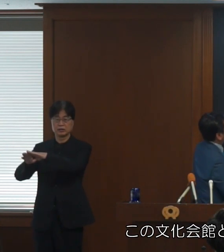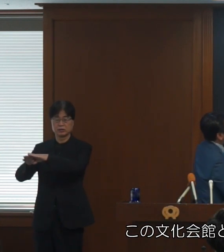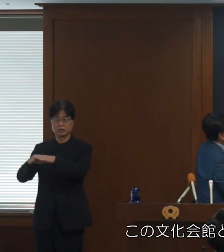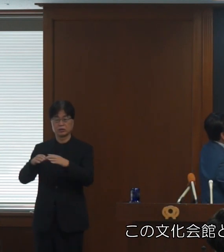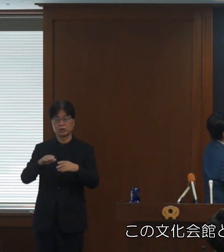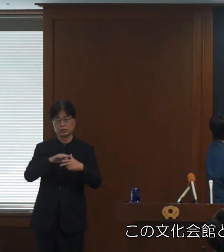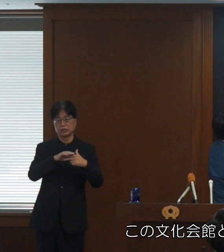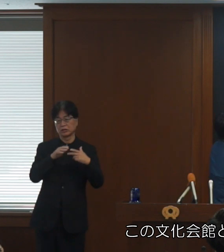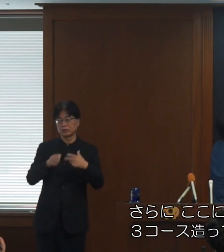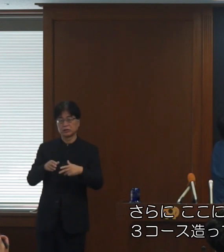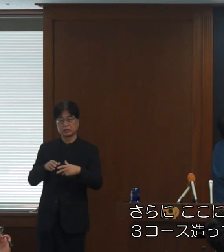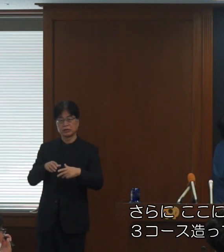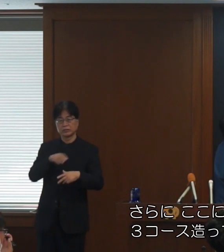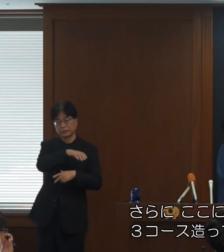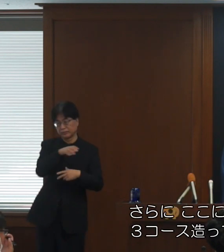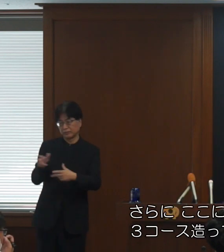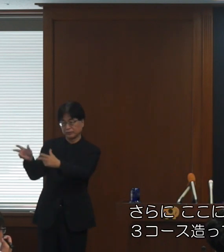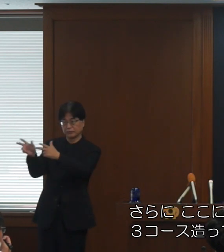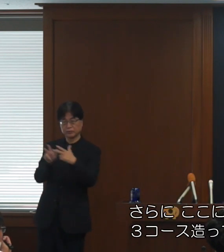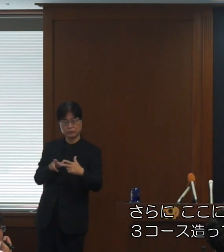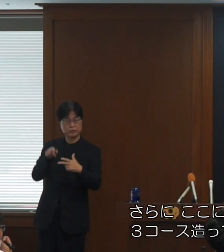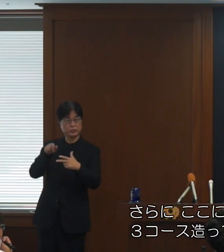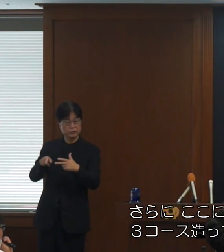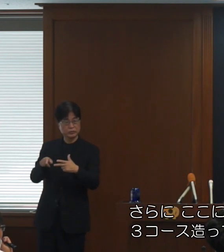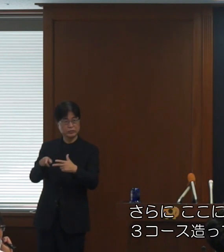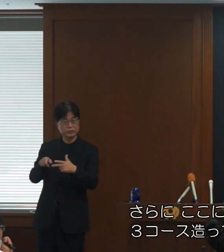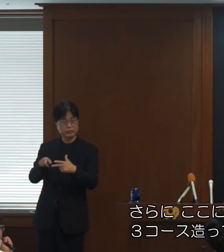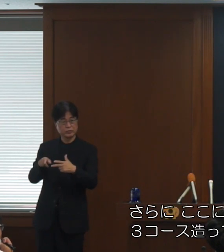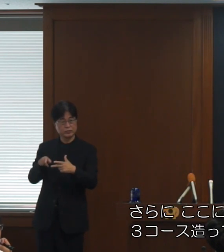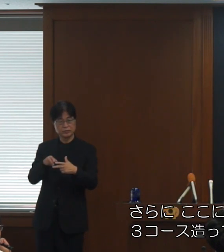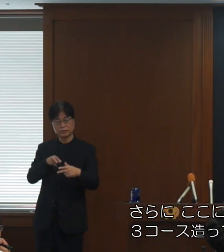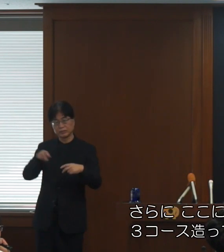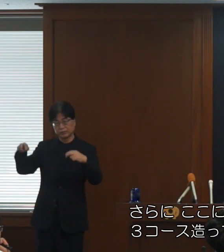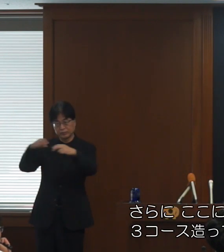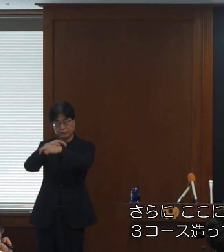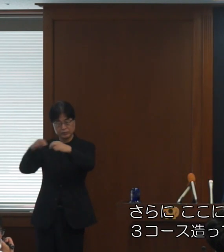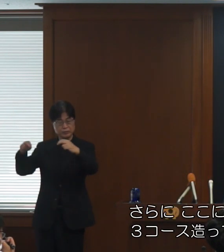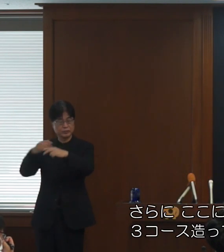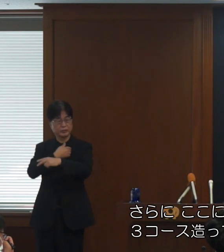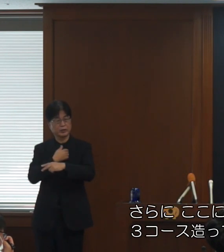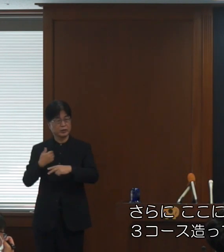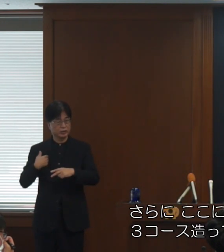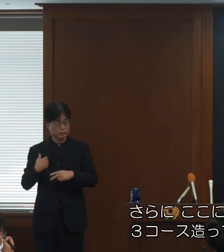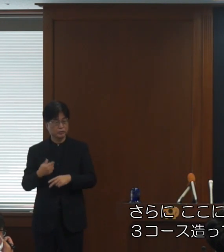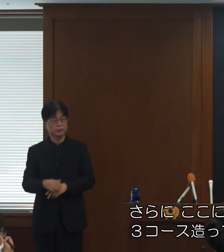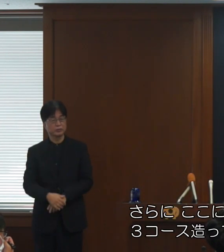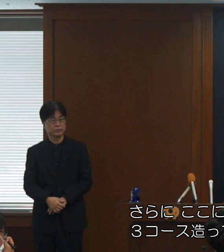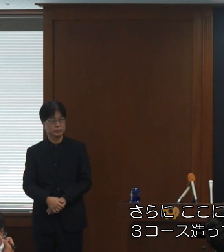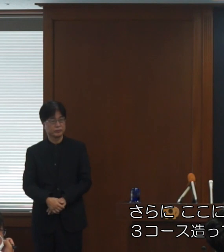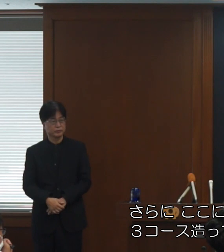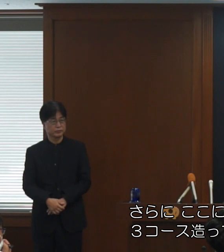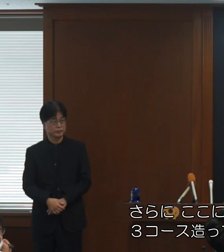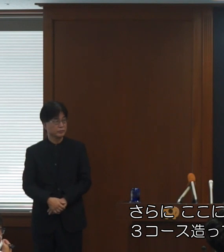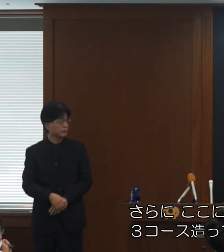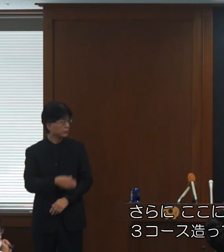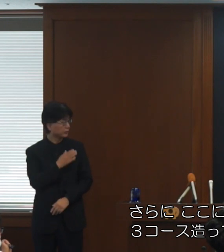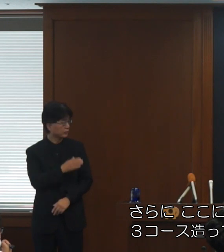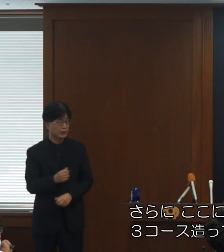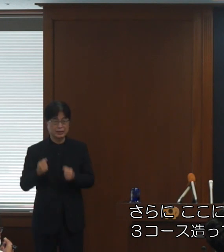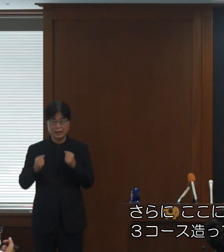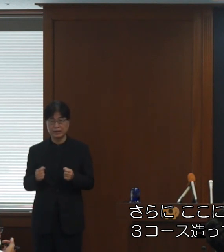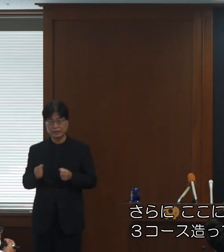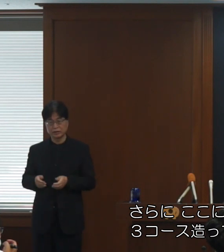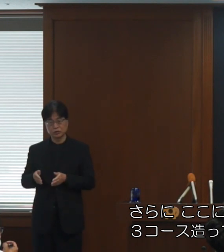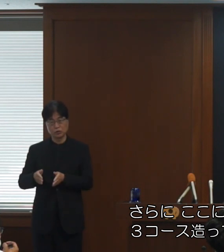栄光橋を作ってということさらにここにはランニングコース